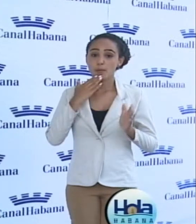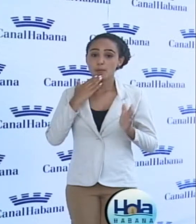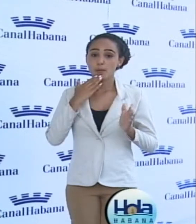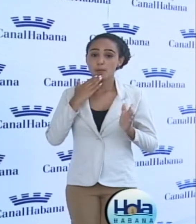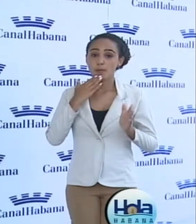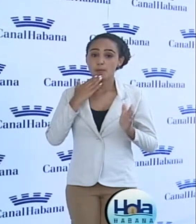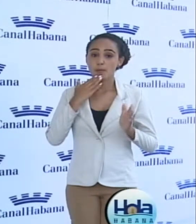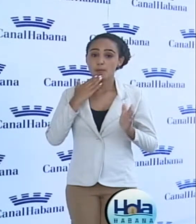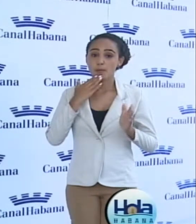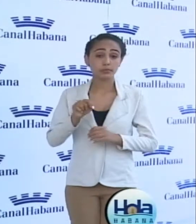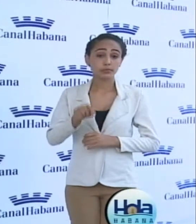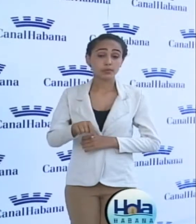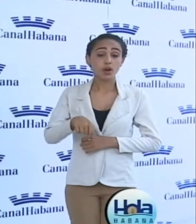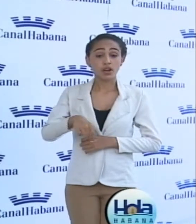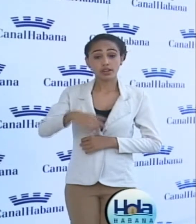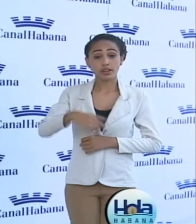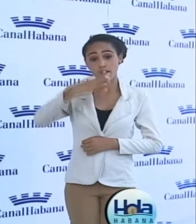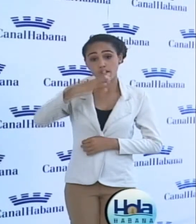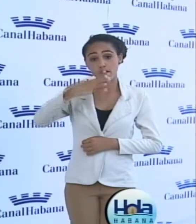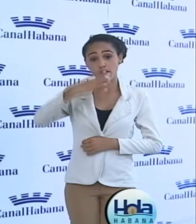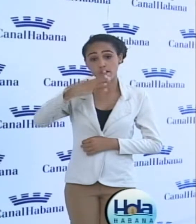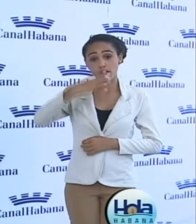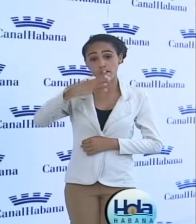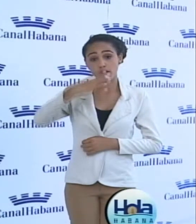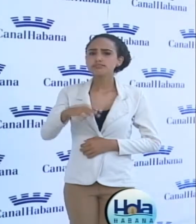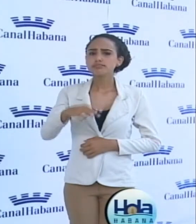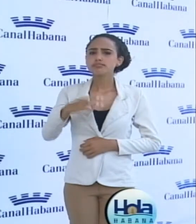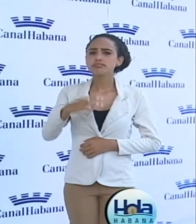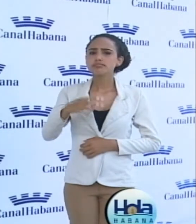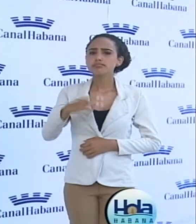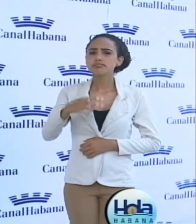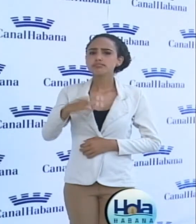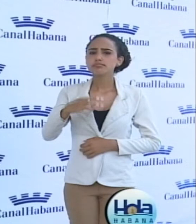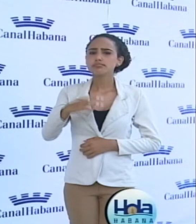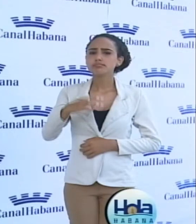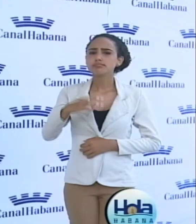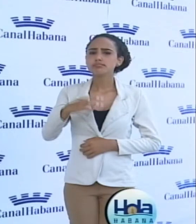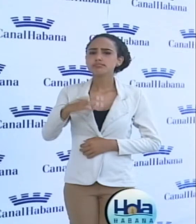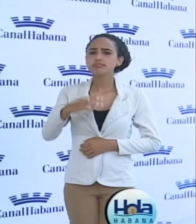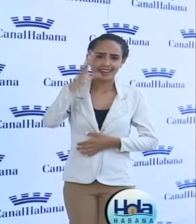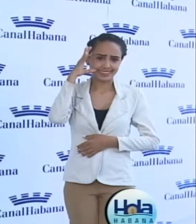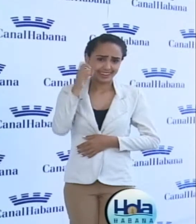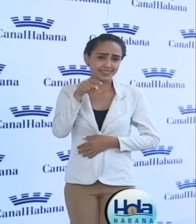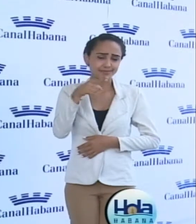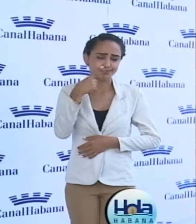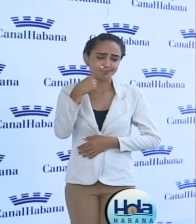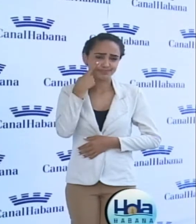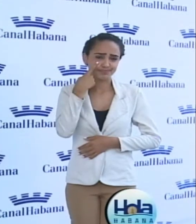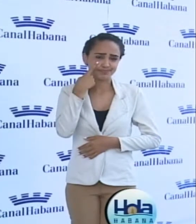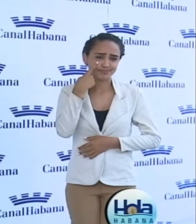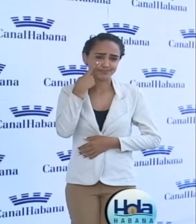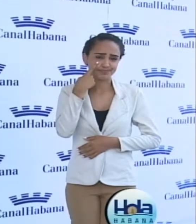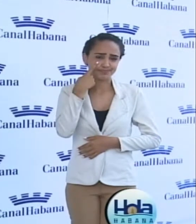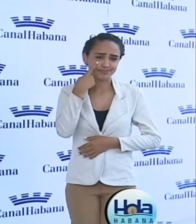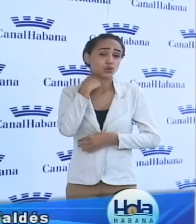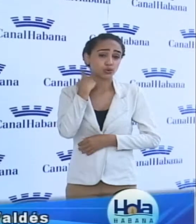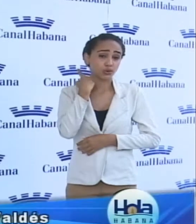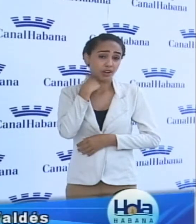Efectivamente, aunque ya en Cuba existe determinado reconocimiento social de la lengua de señas cubana, desde hace muchos años se desarrolla el